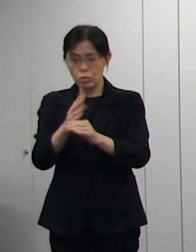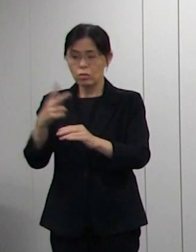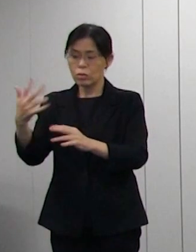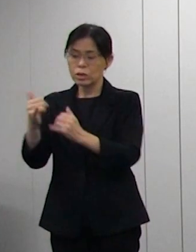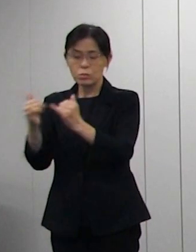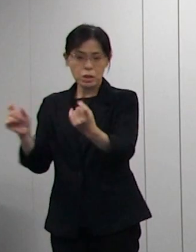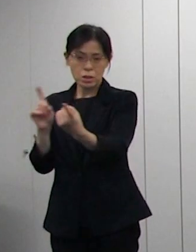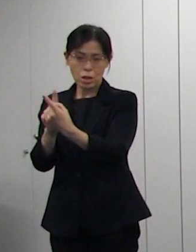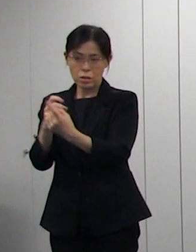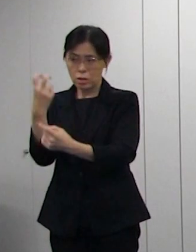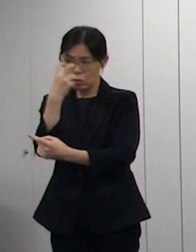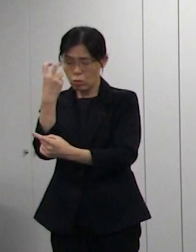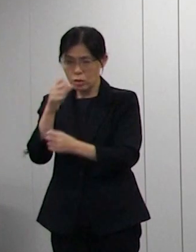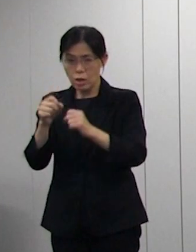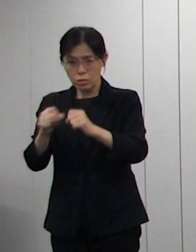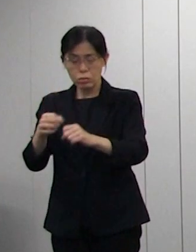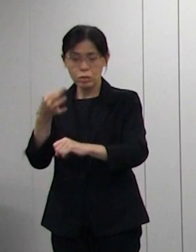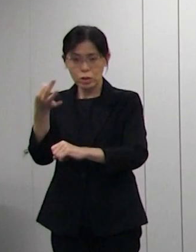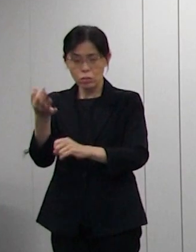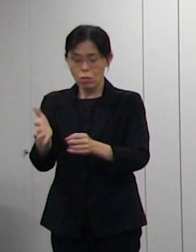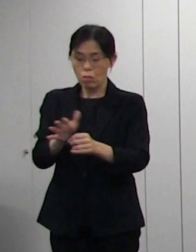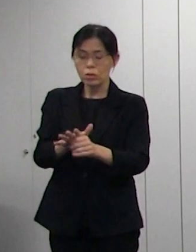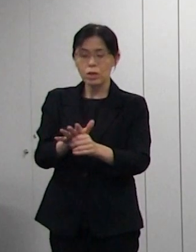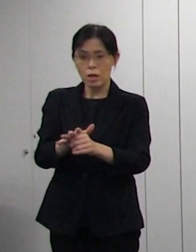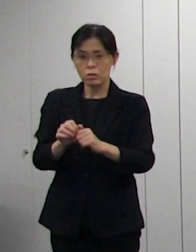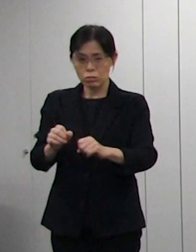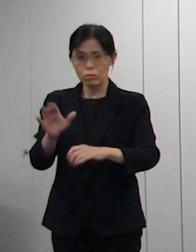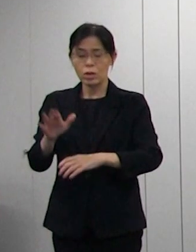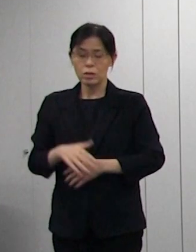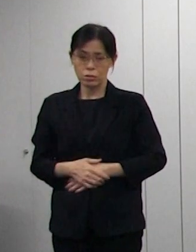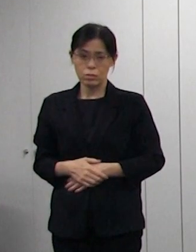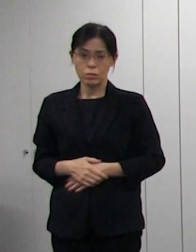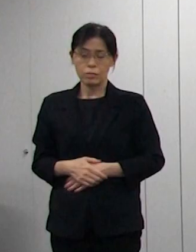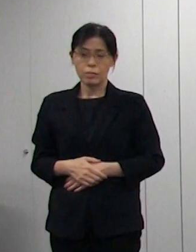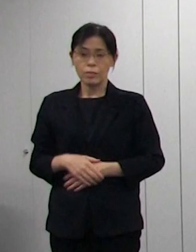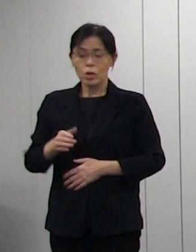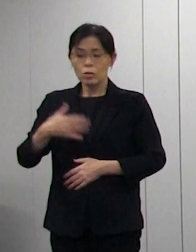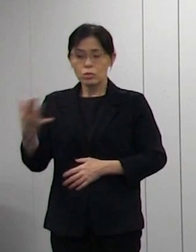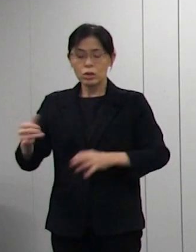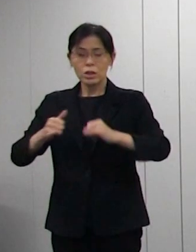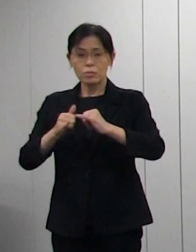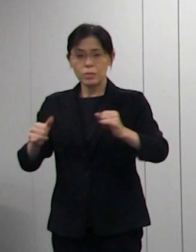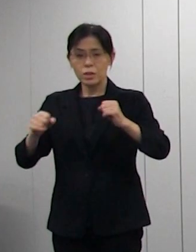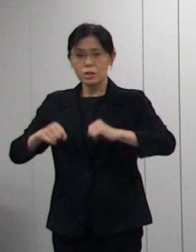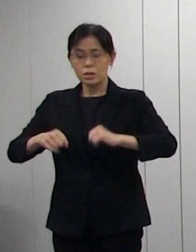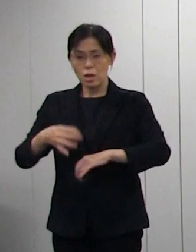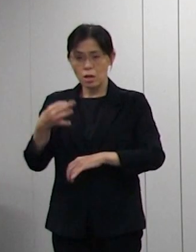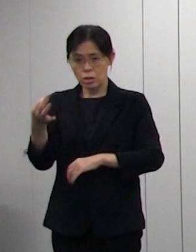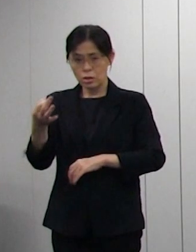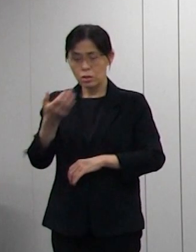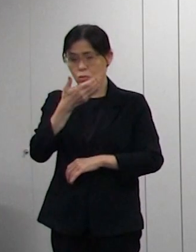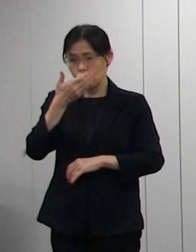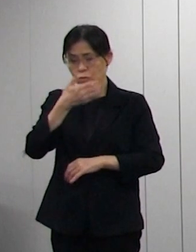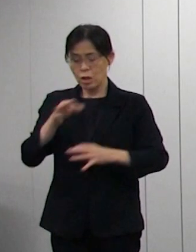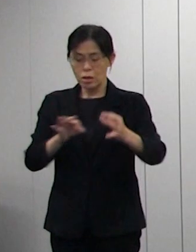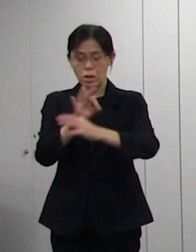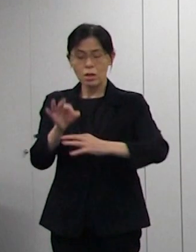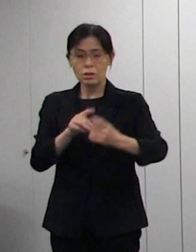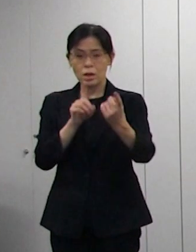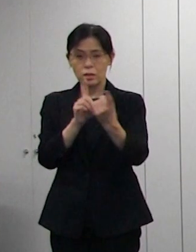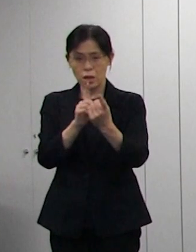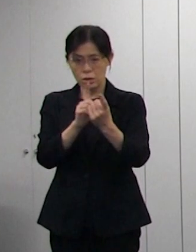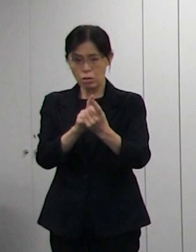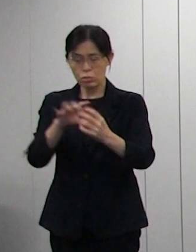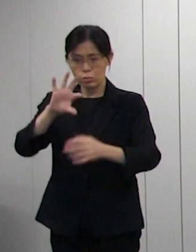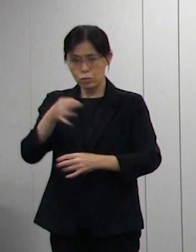う経費を計上するものであります。次に民生費の重点経済対策物